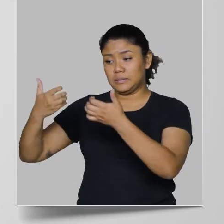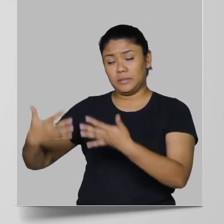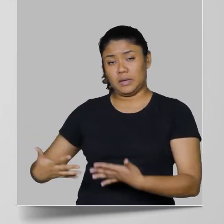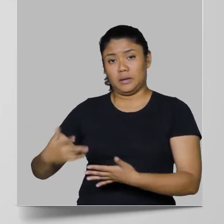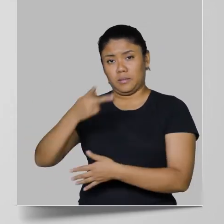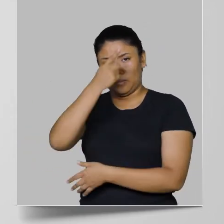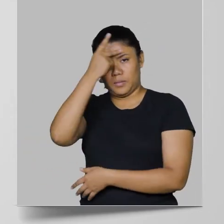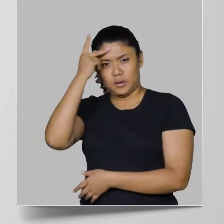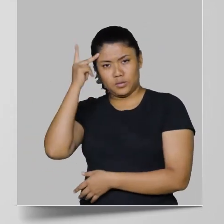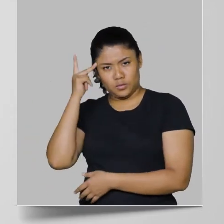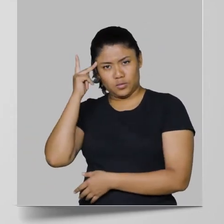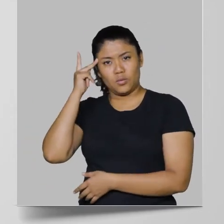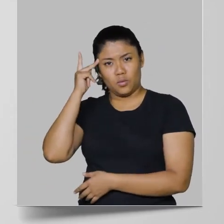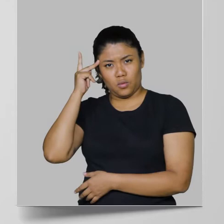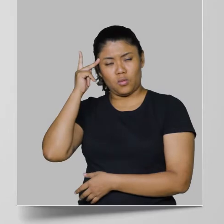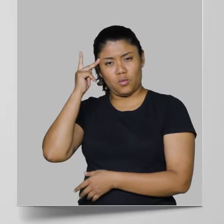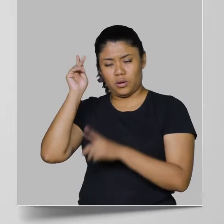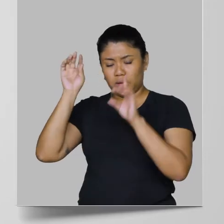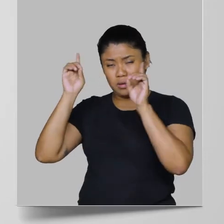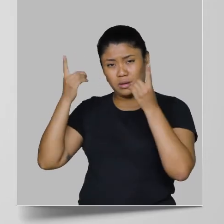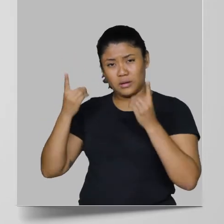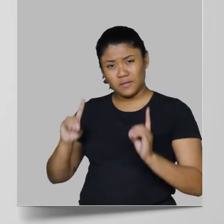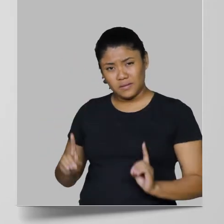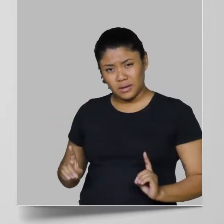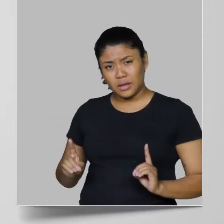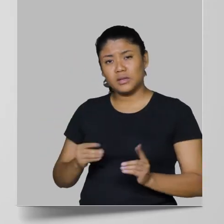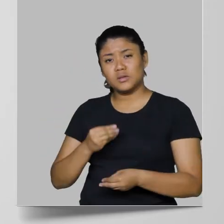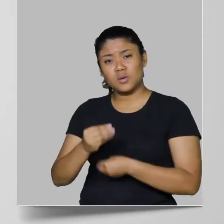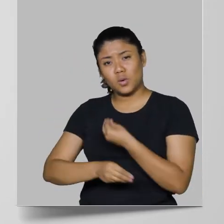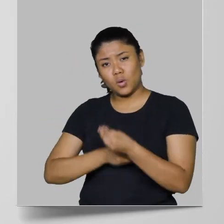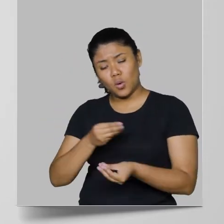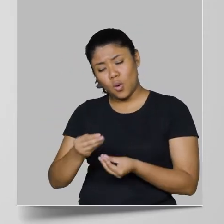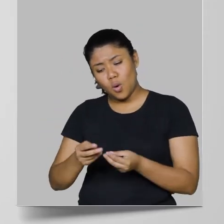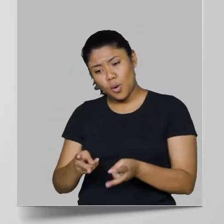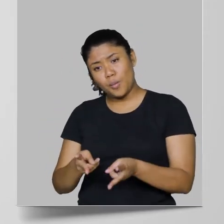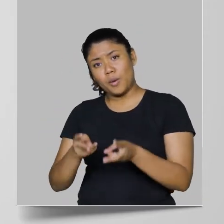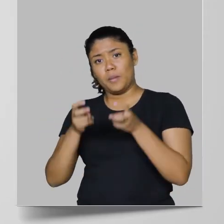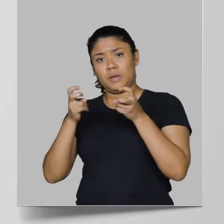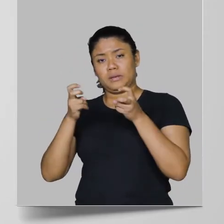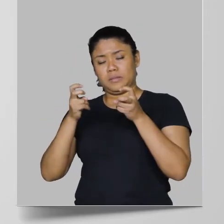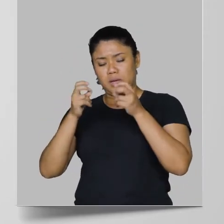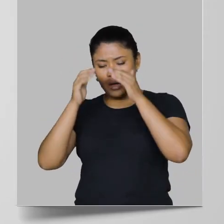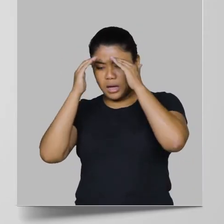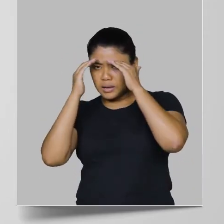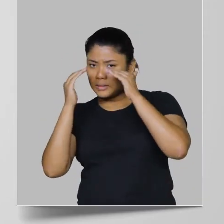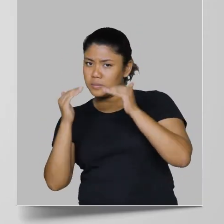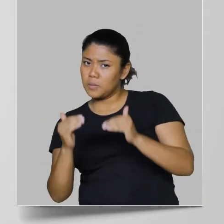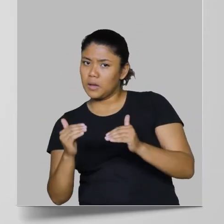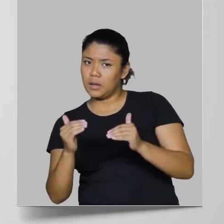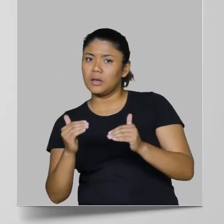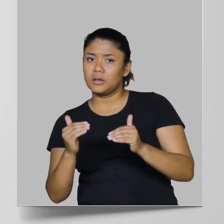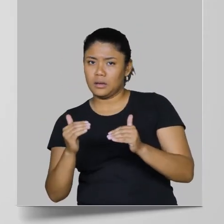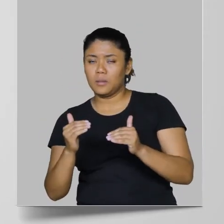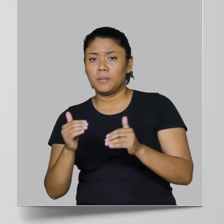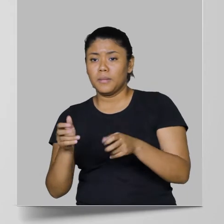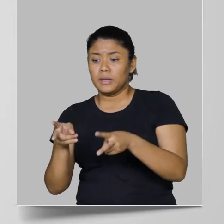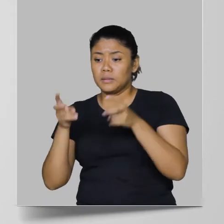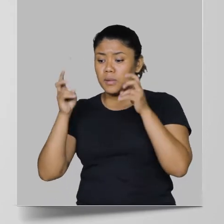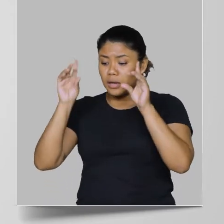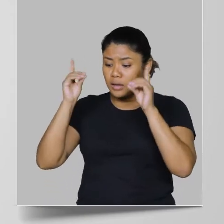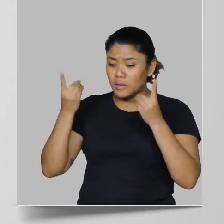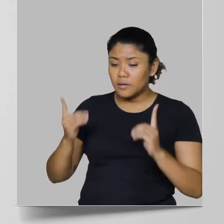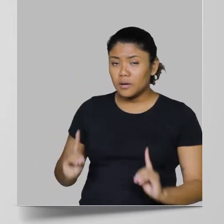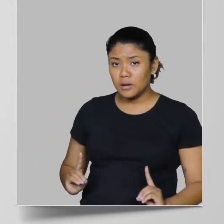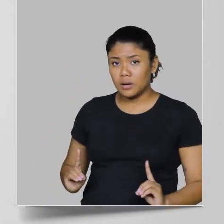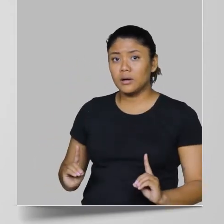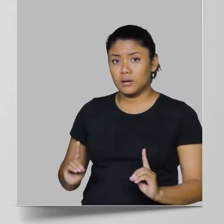que é um deficiência, não, no sentido de perceber, a